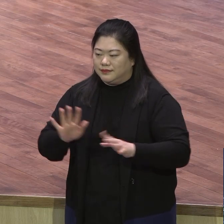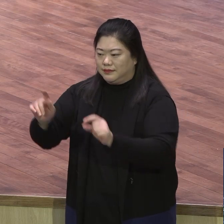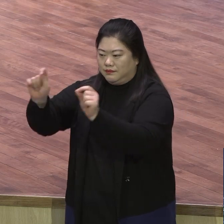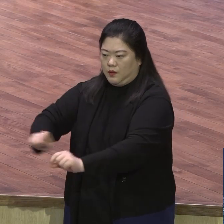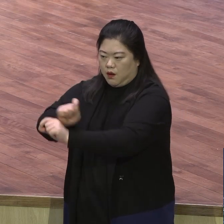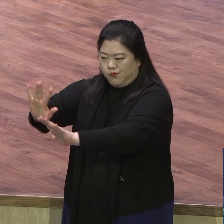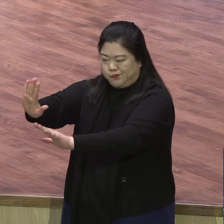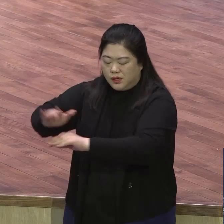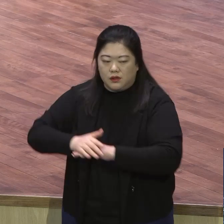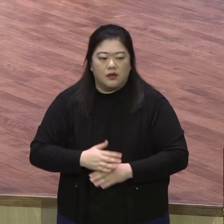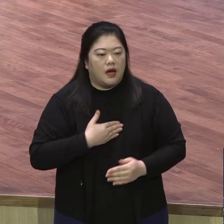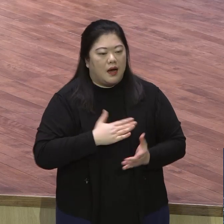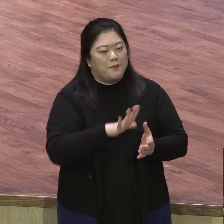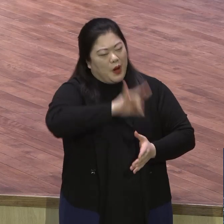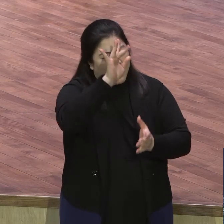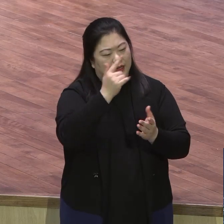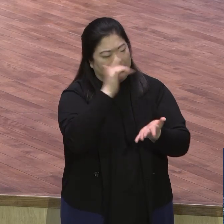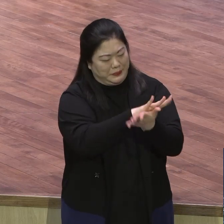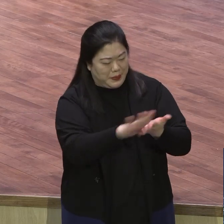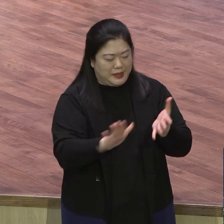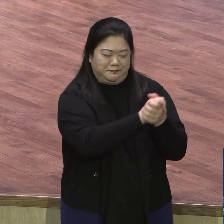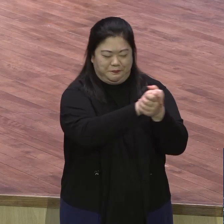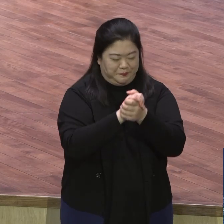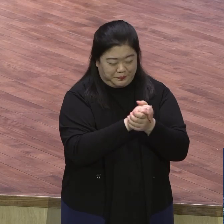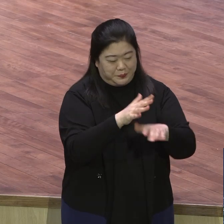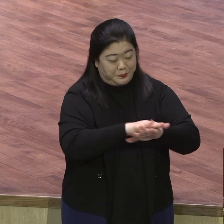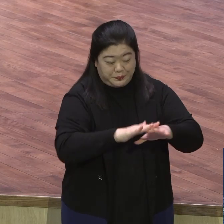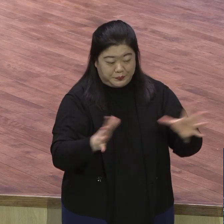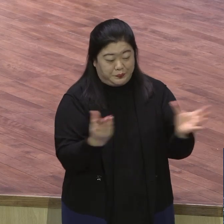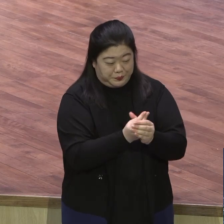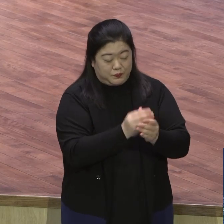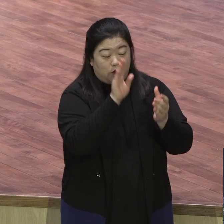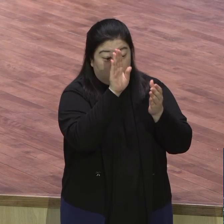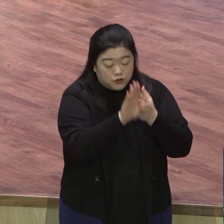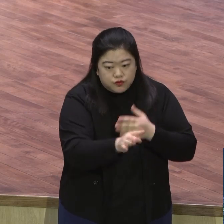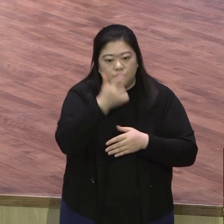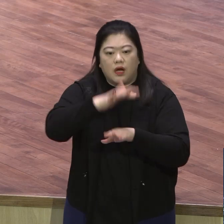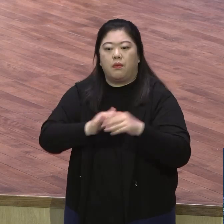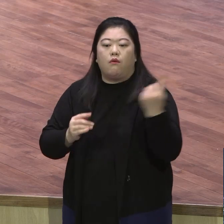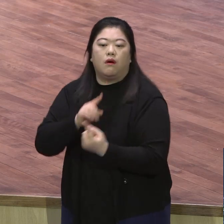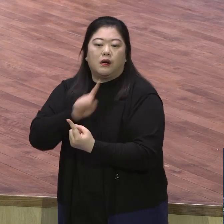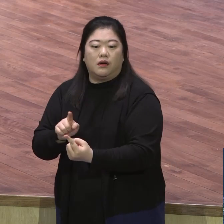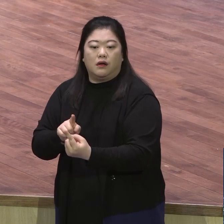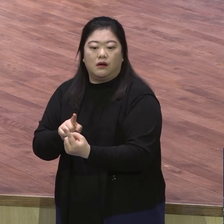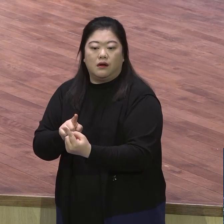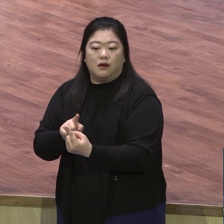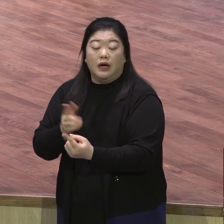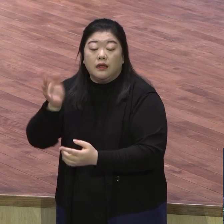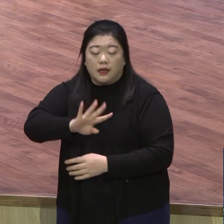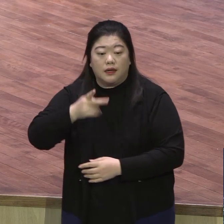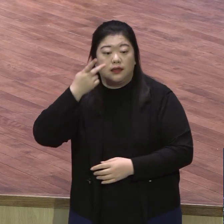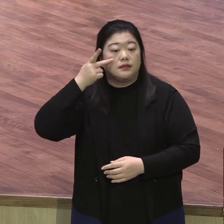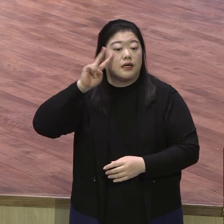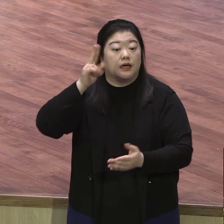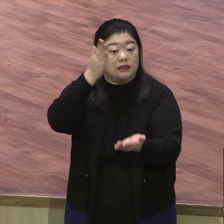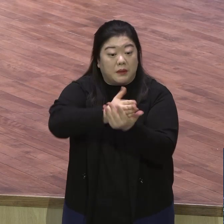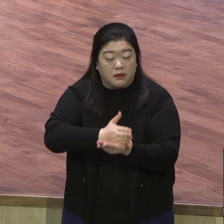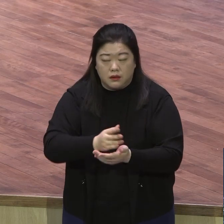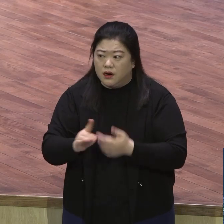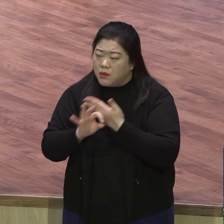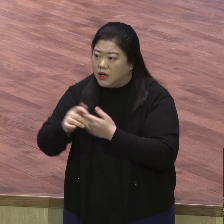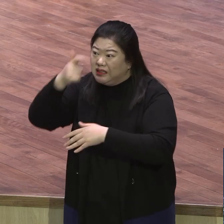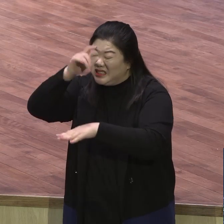그런 내용이 나와요. 그런데 이 말의 참뜻이 무엇이냐 잘못 해석을 하면 화목하는 것이